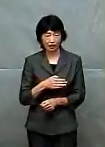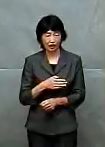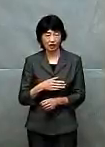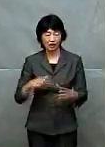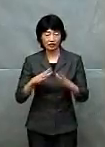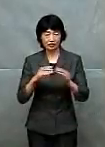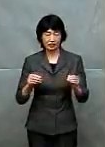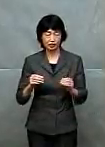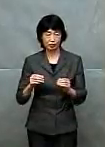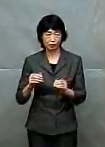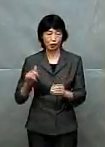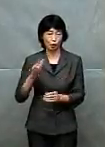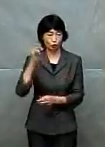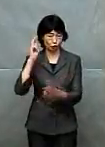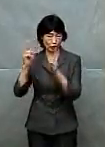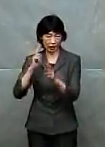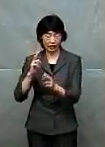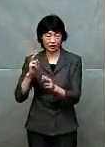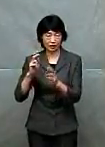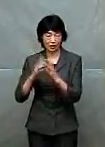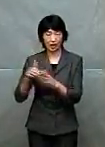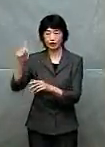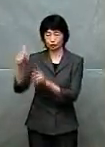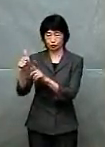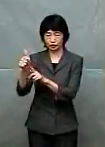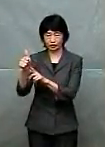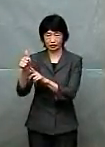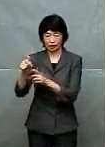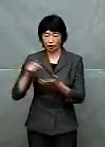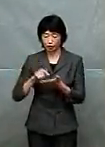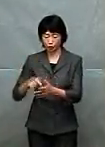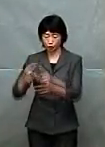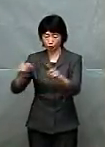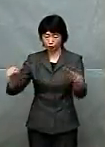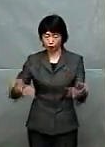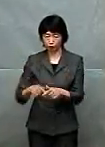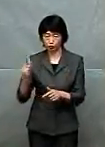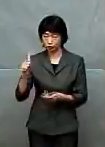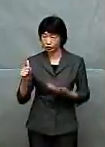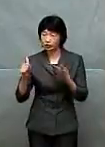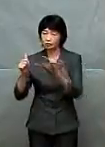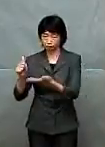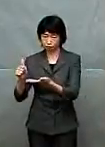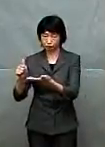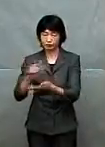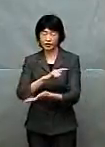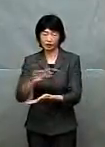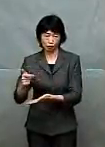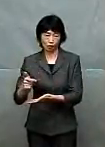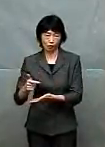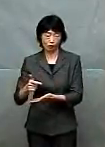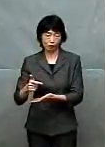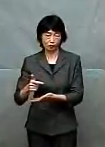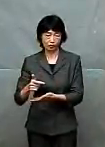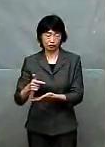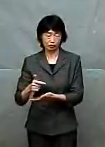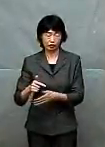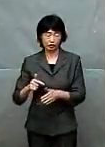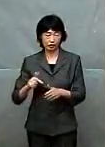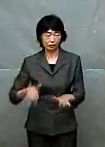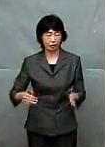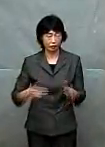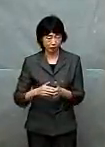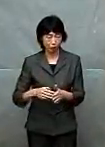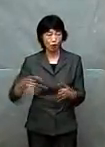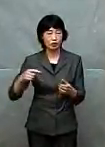航空の会長に要望書を直接お渡しするなど、これまでさくらんぼの収穫時期の貨物